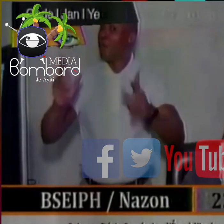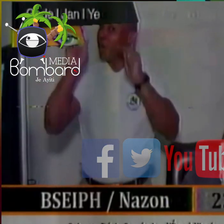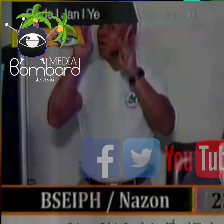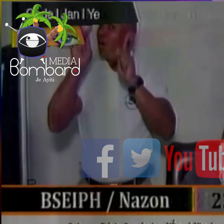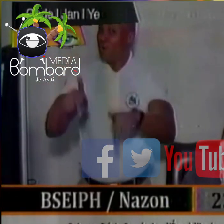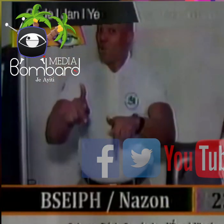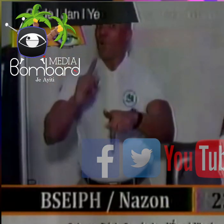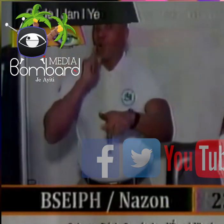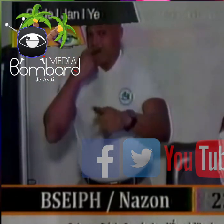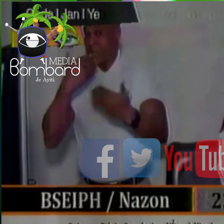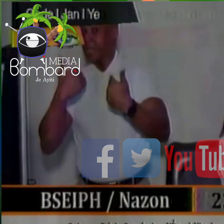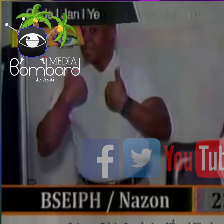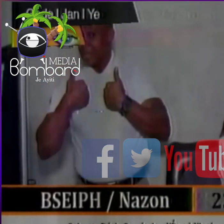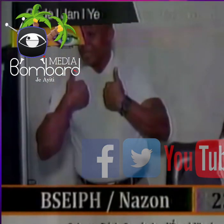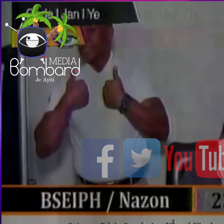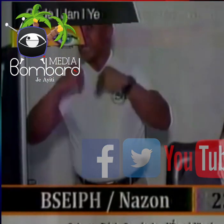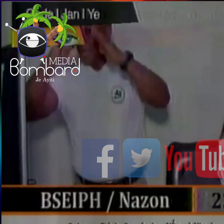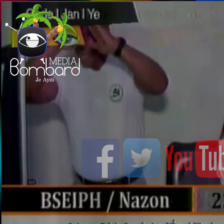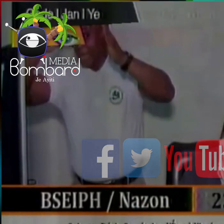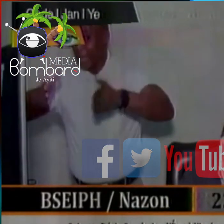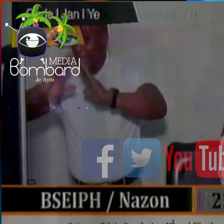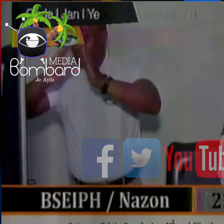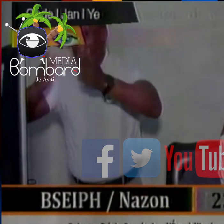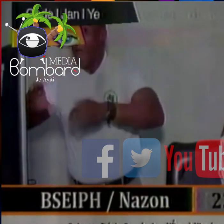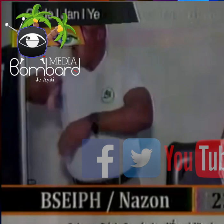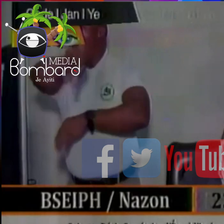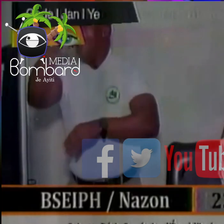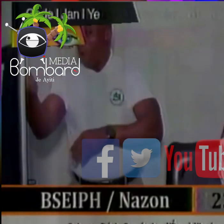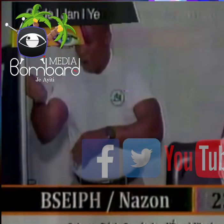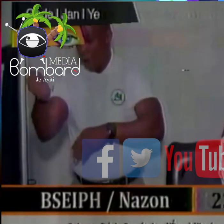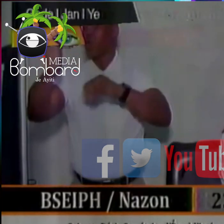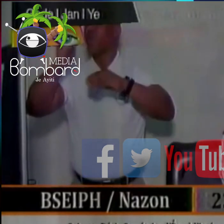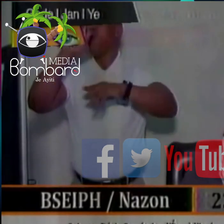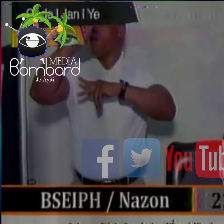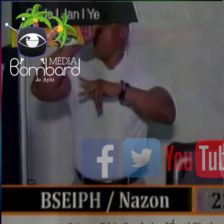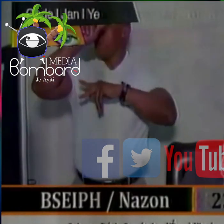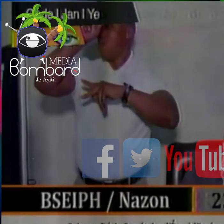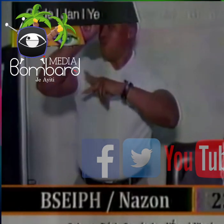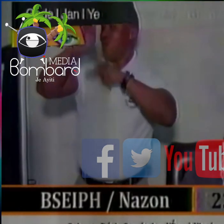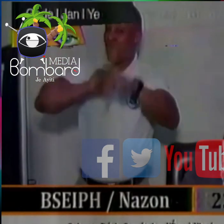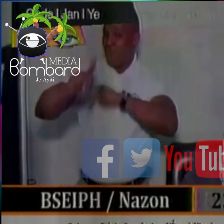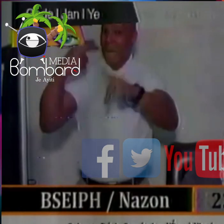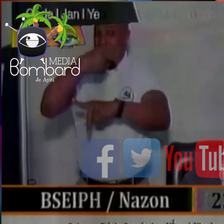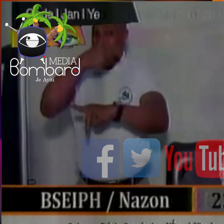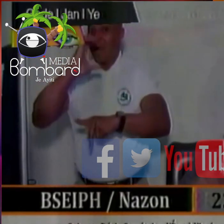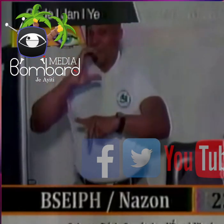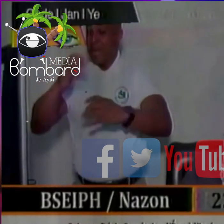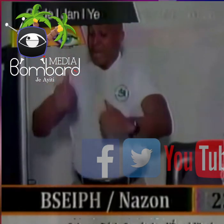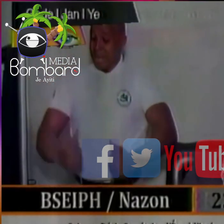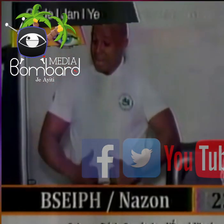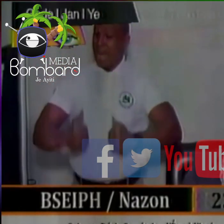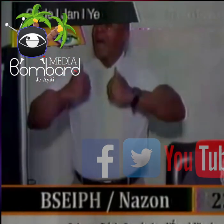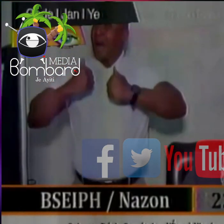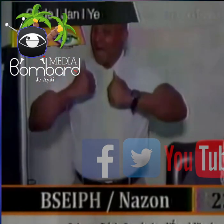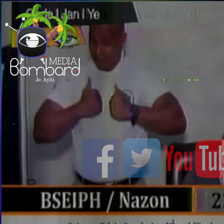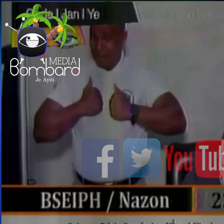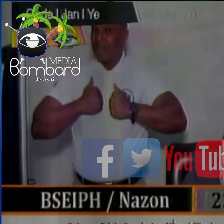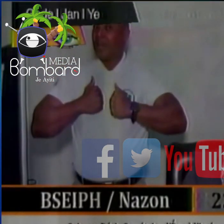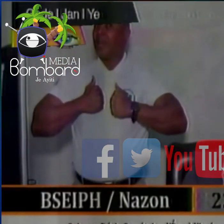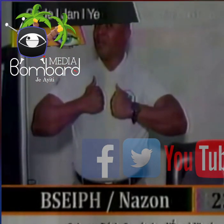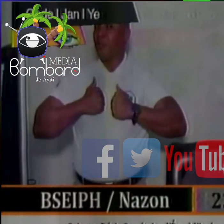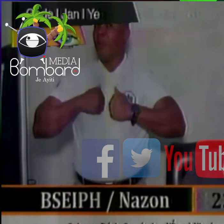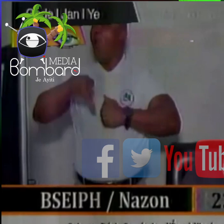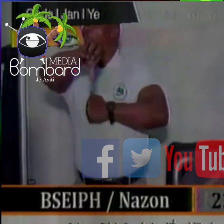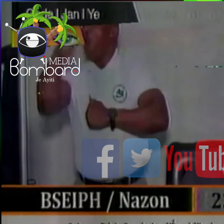et cabaret, soit l'autre monde qui est handicapé tout qui loue caille déjà qui était l'autre côté qui tendait du feu à prendre un